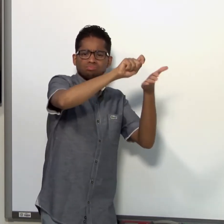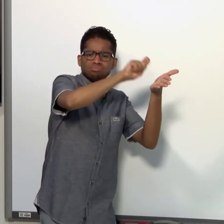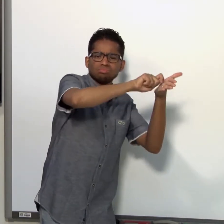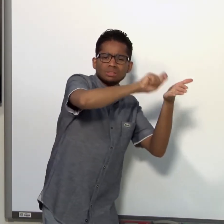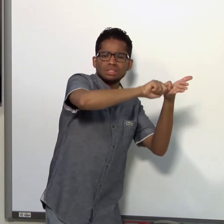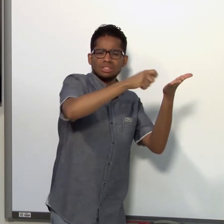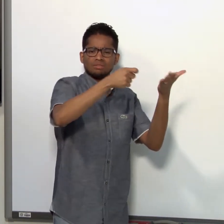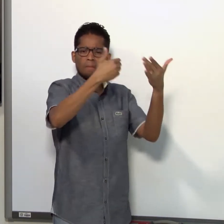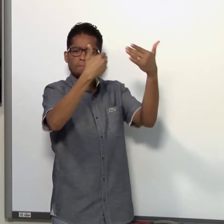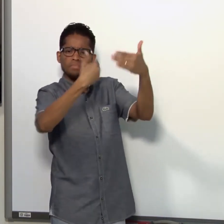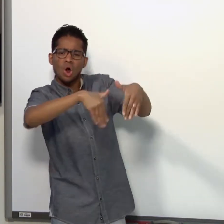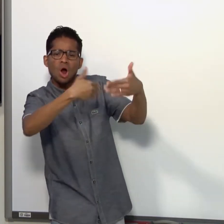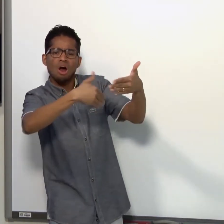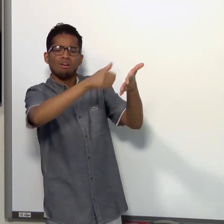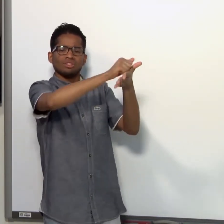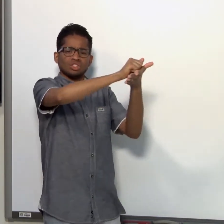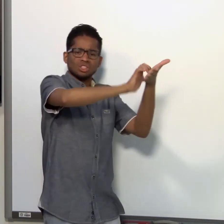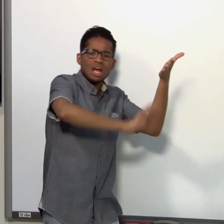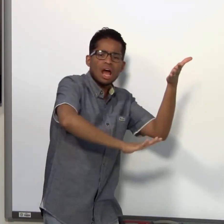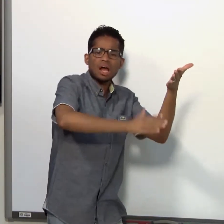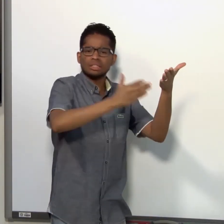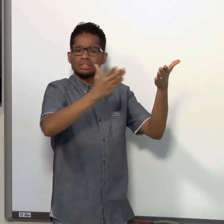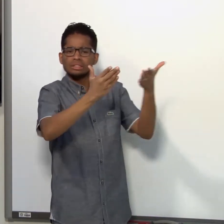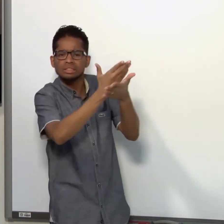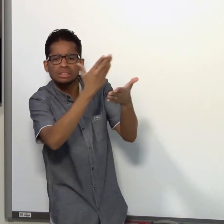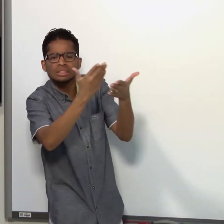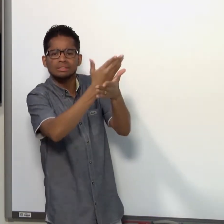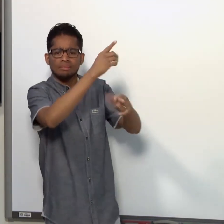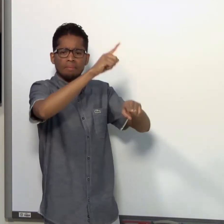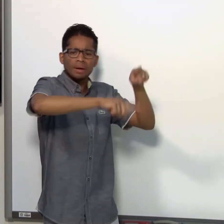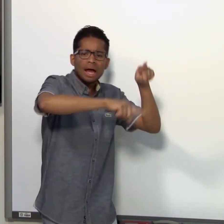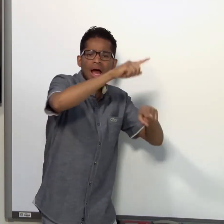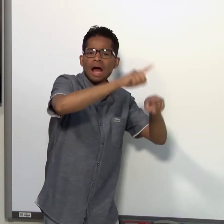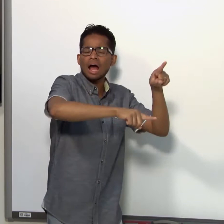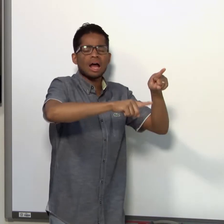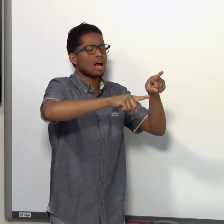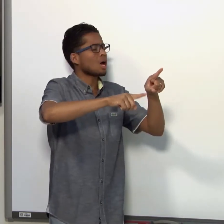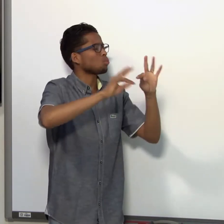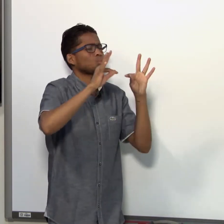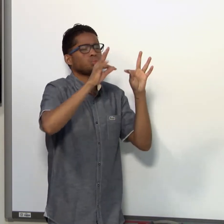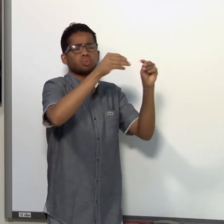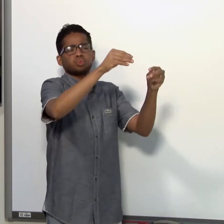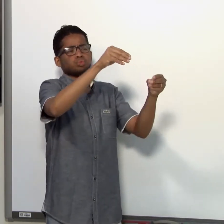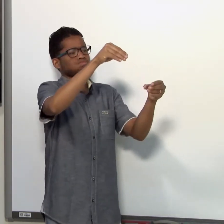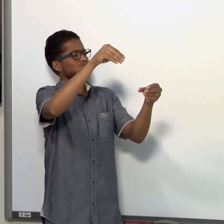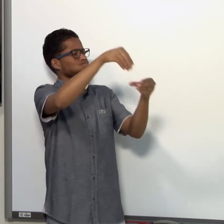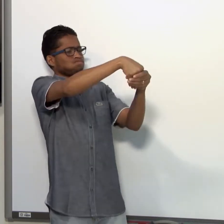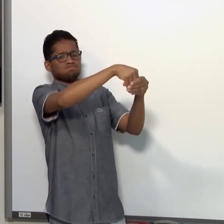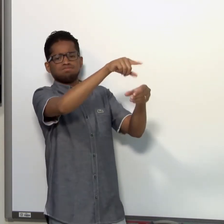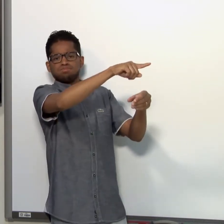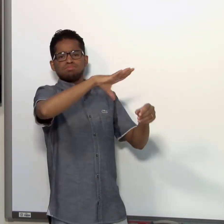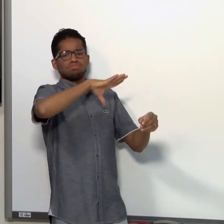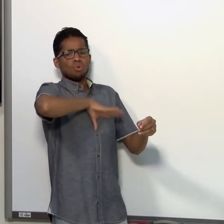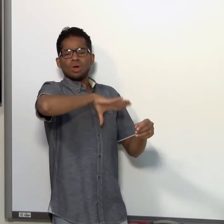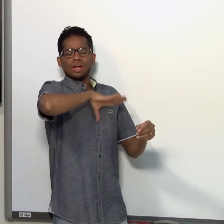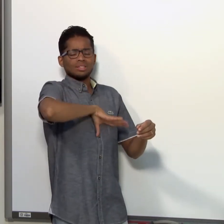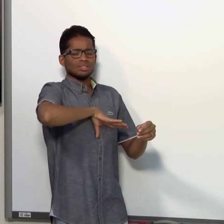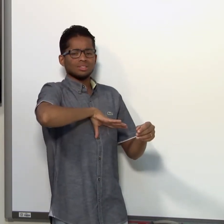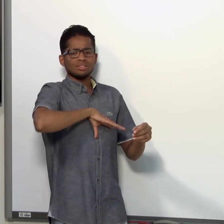oral, a escrita do português, as atividades, provas, livros, materiais, todos